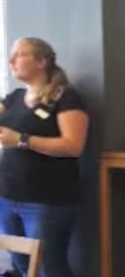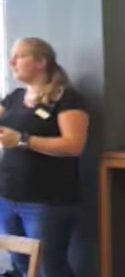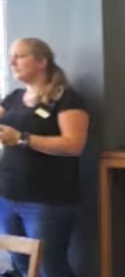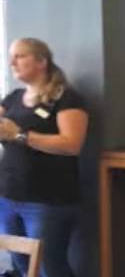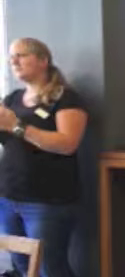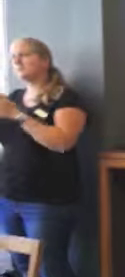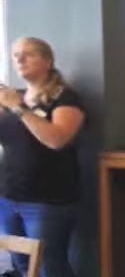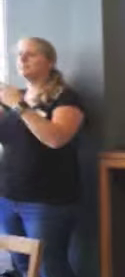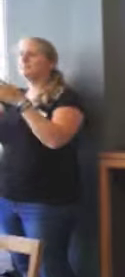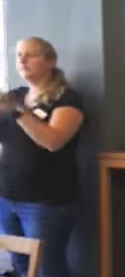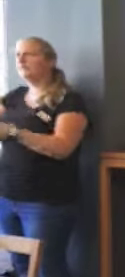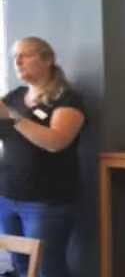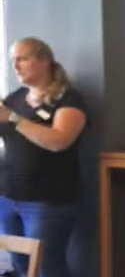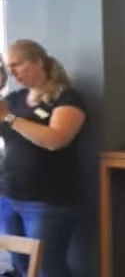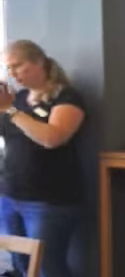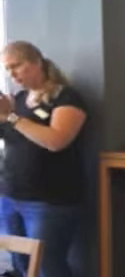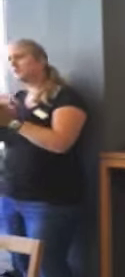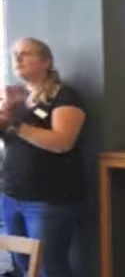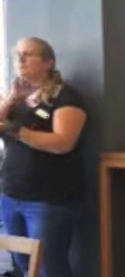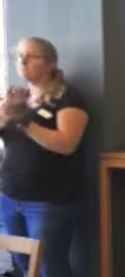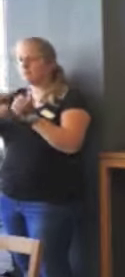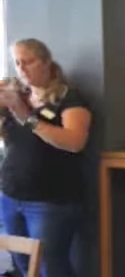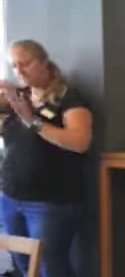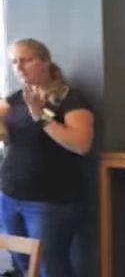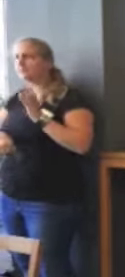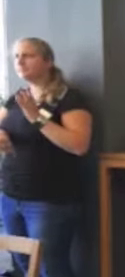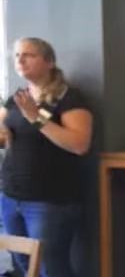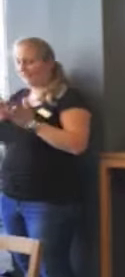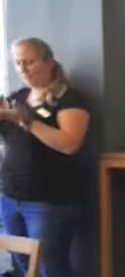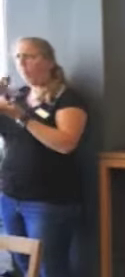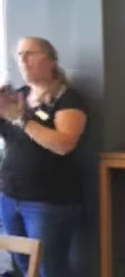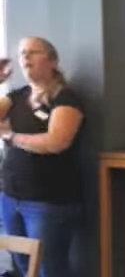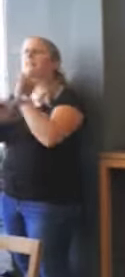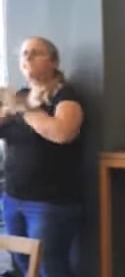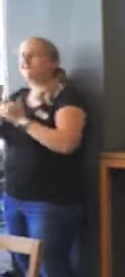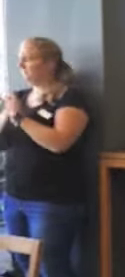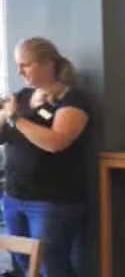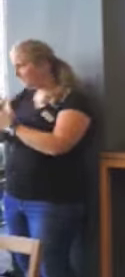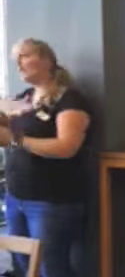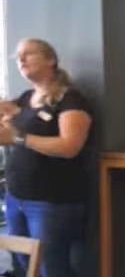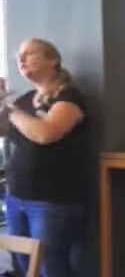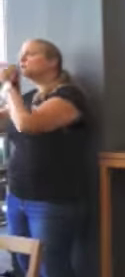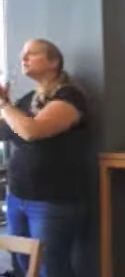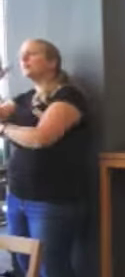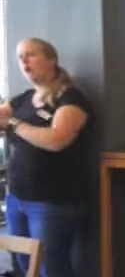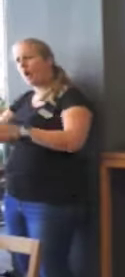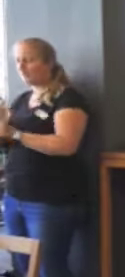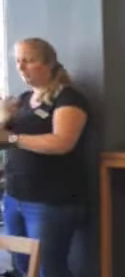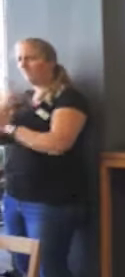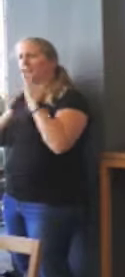etablering. Och det är framförallt den här dokumenthanteringen som våra sociala företag har jobbat med under flera